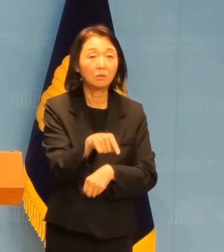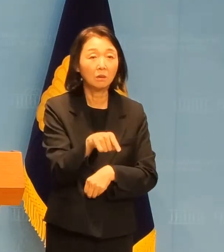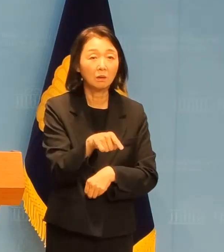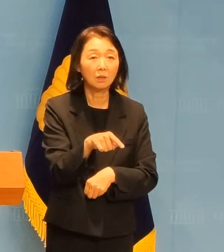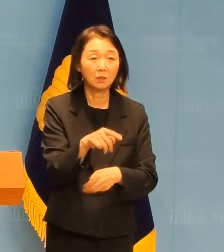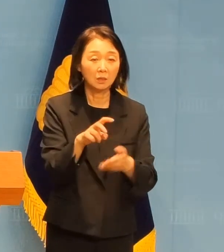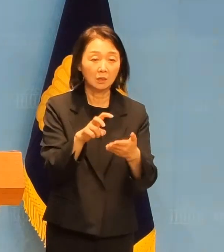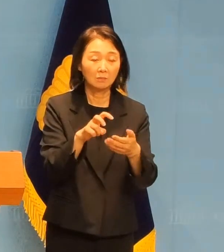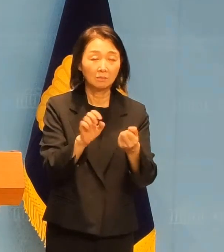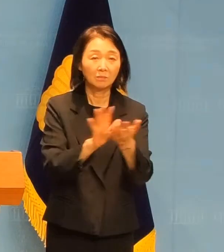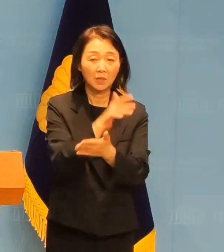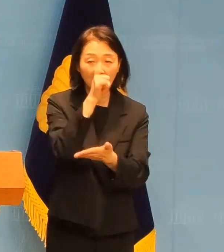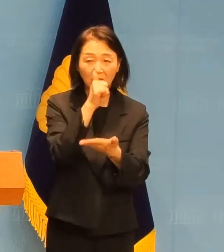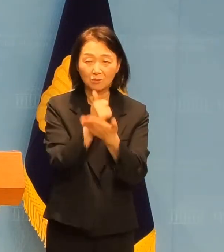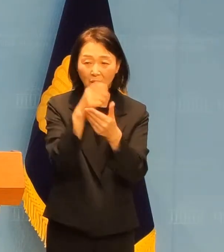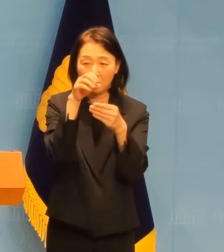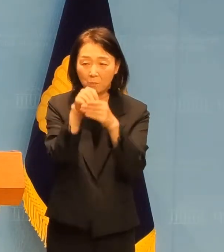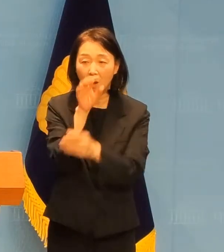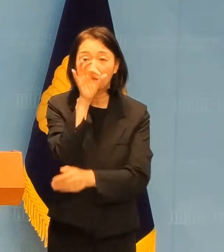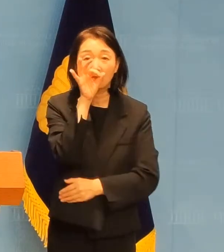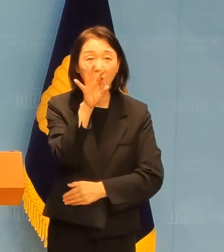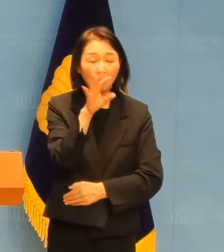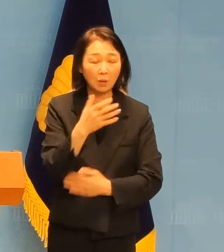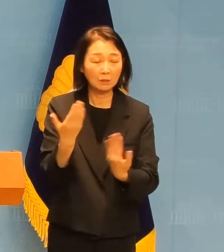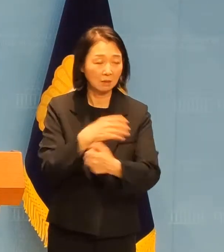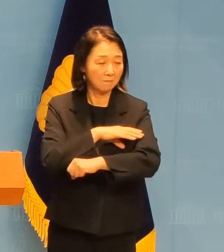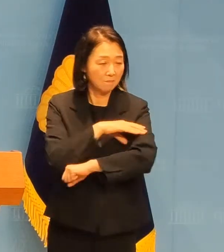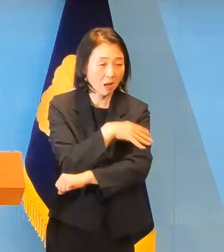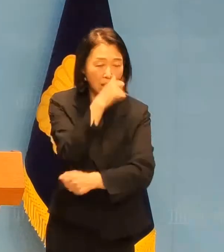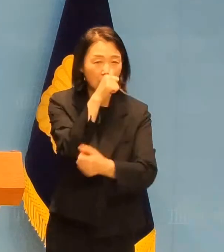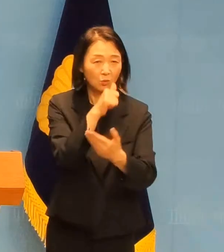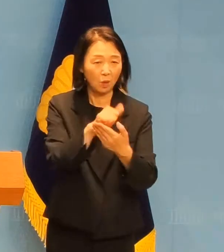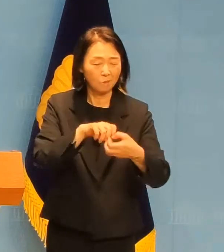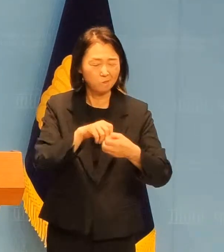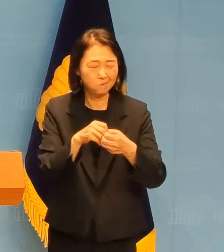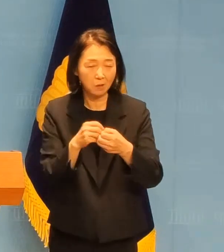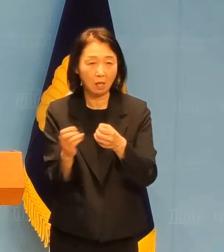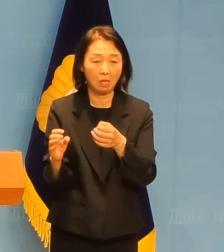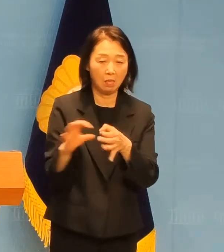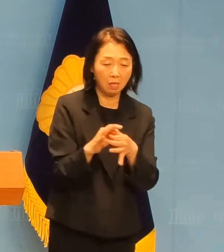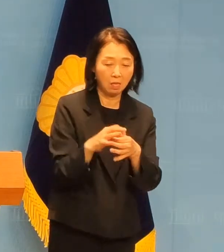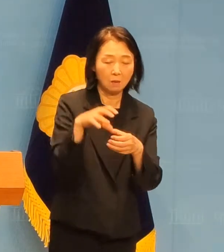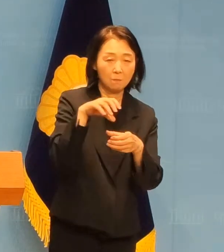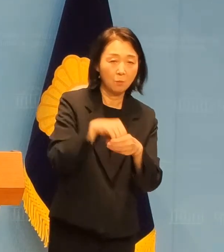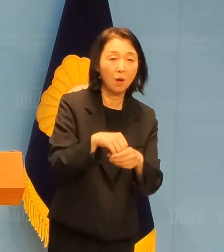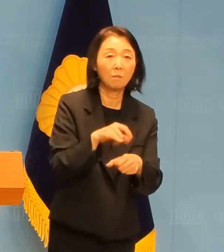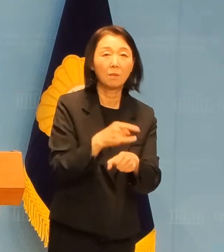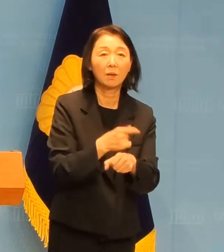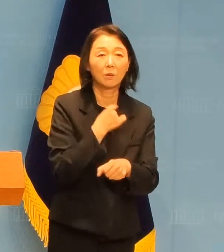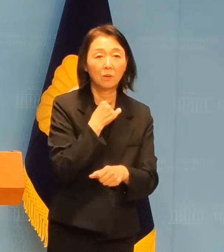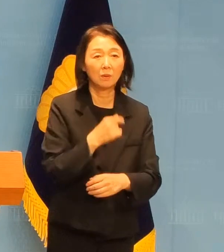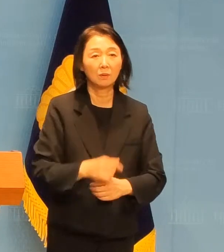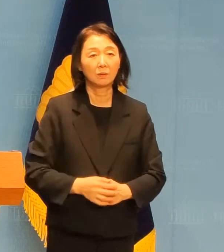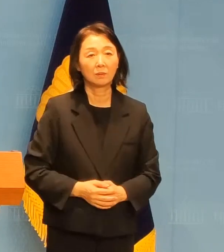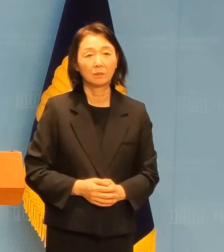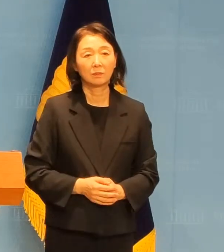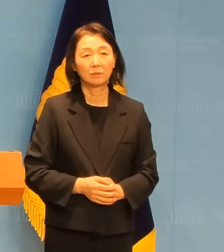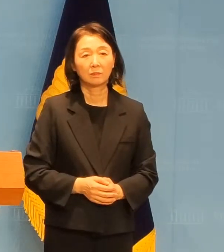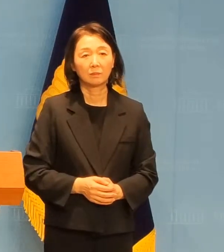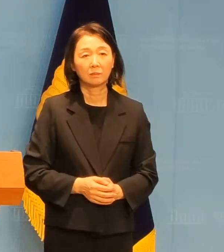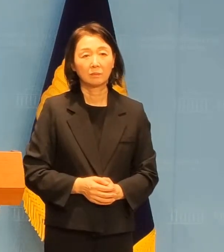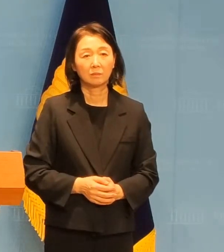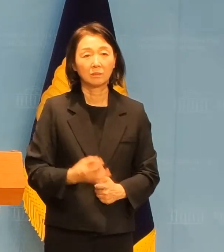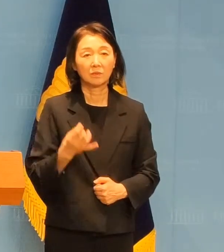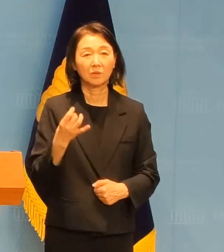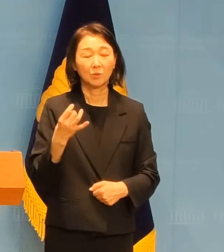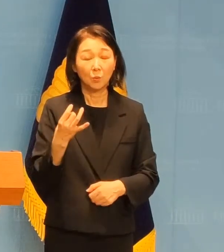적용이 어려우니까 직권남용죄를 억지로 또 갖다 붙이고자 합니다. 원래 죄가